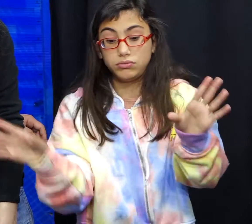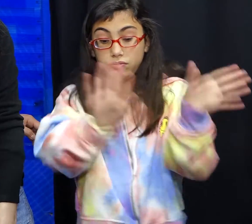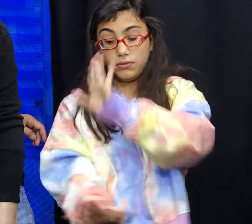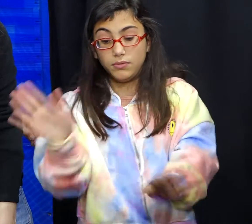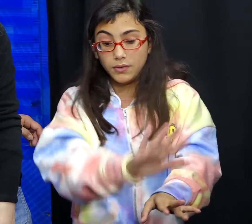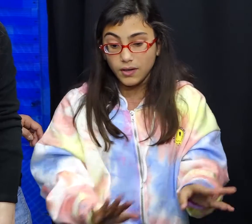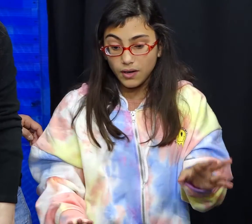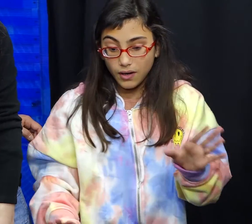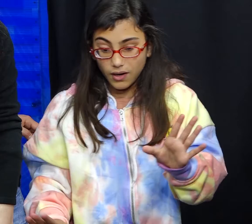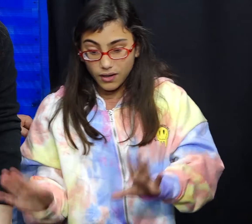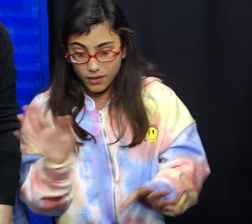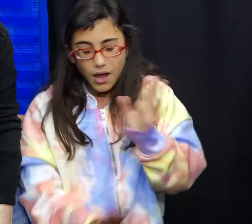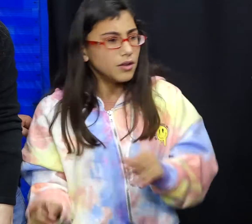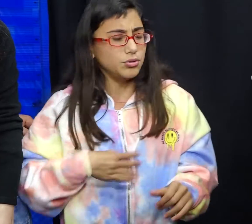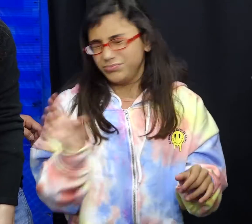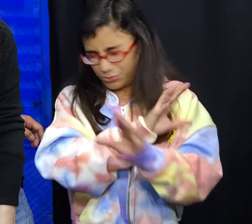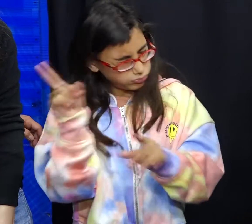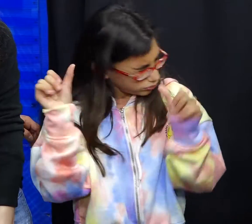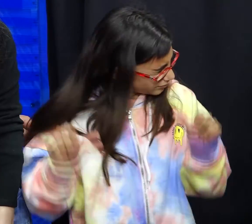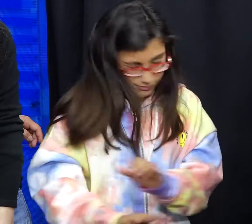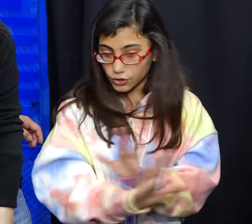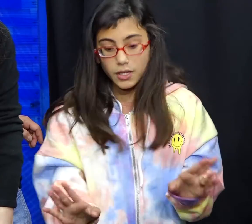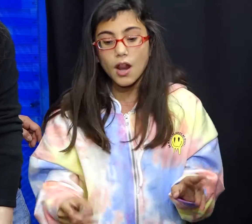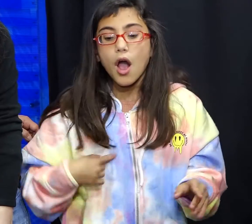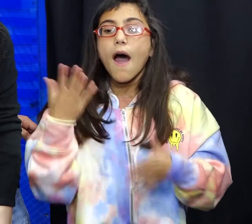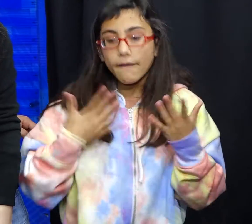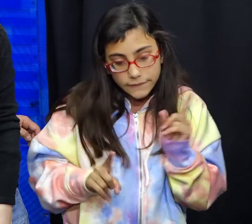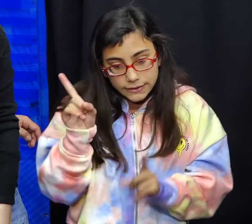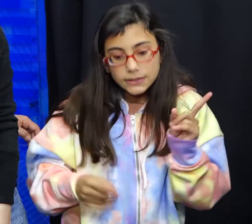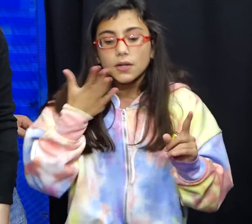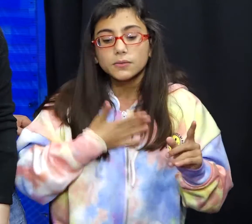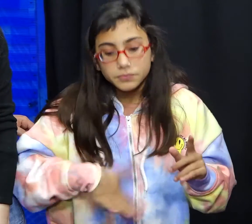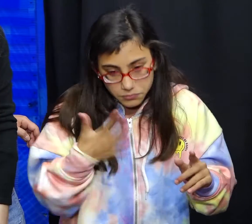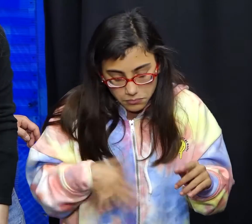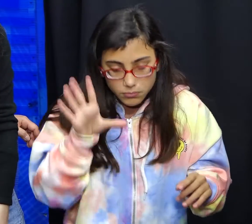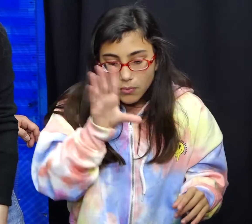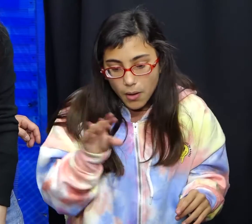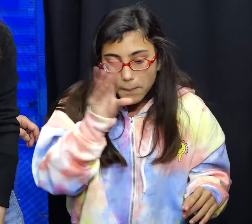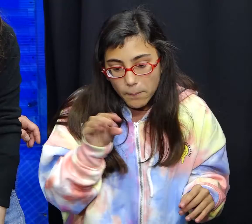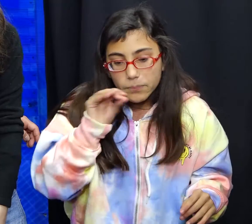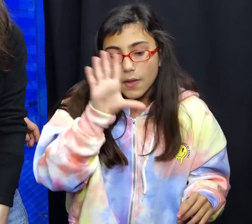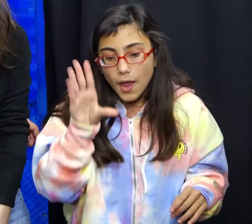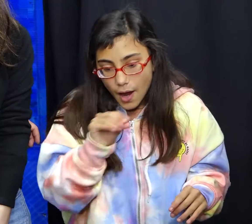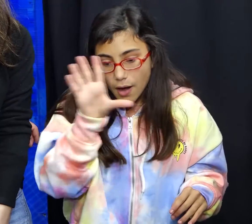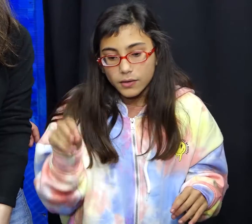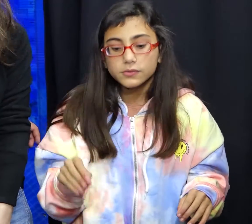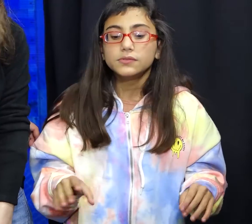el apuro siempre que hablar en inglés en la clase, no me gusta. Y a veces entiendo, sí,